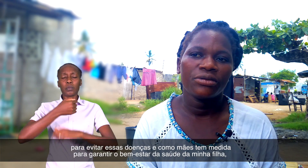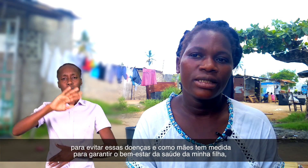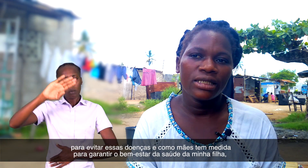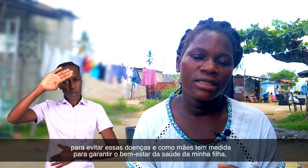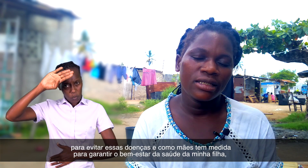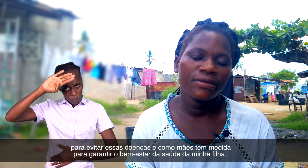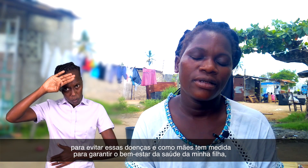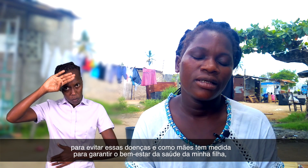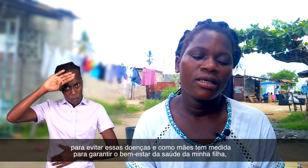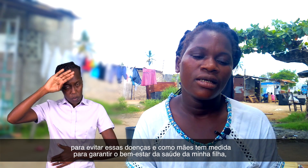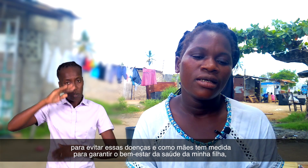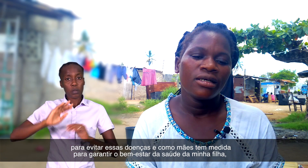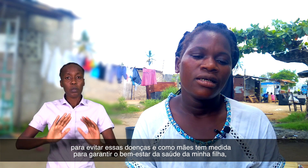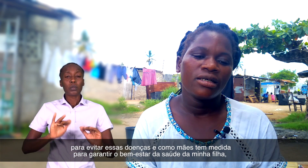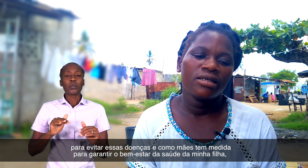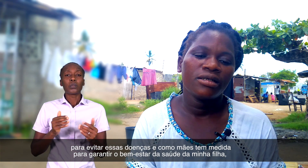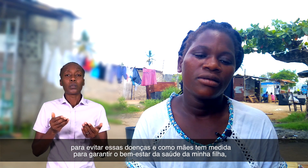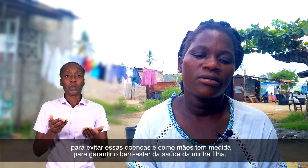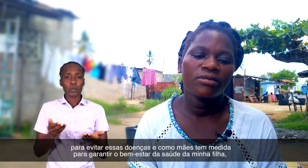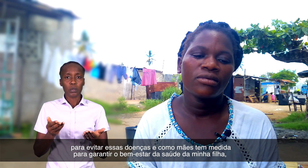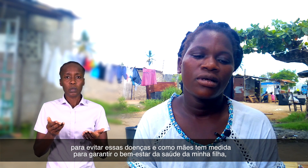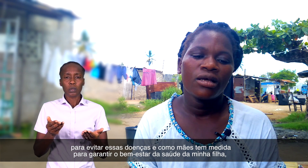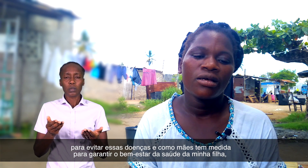essas doenças. E